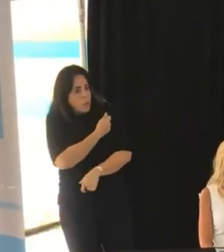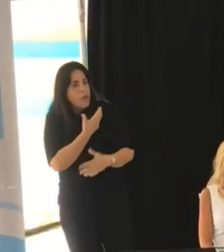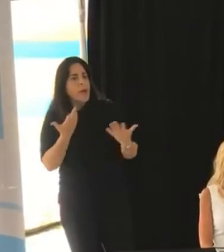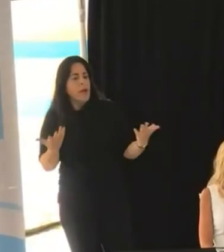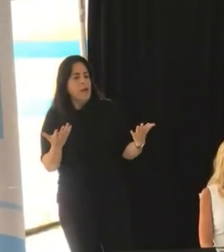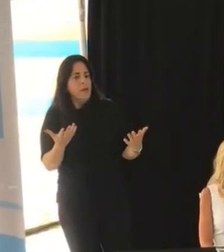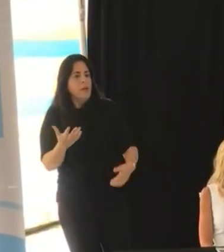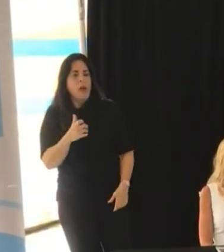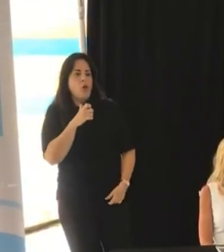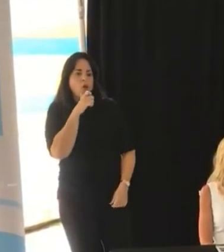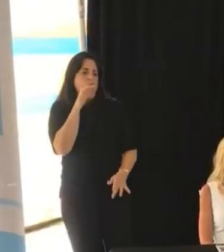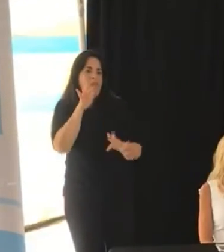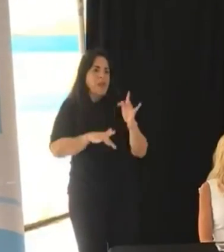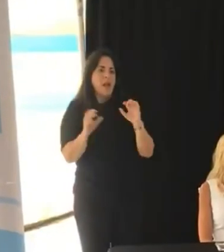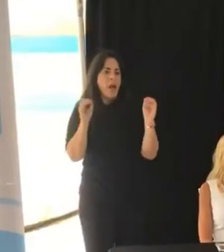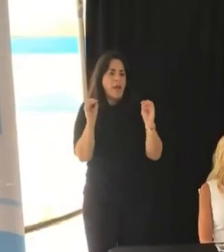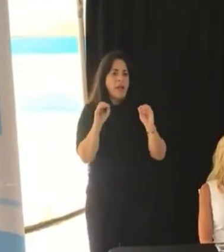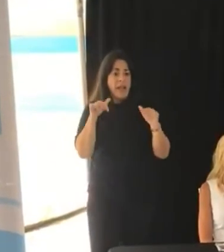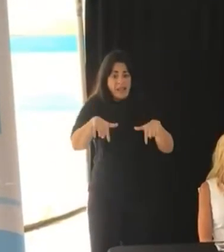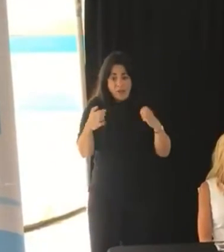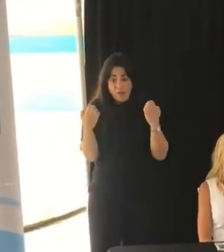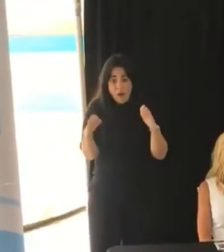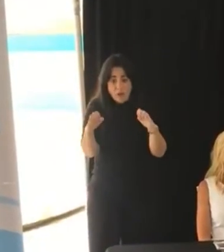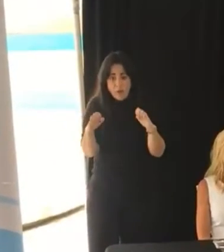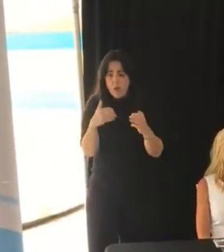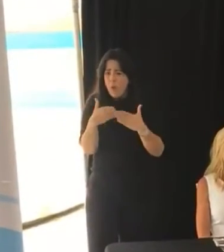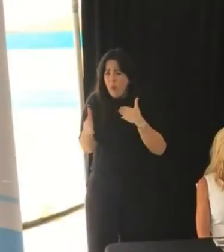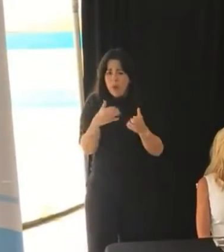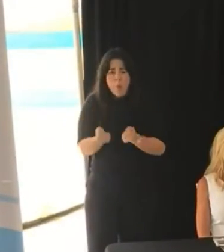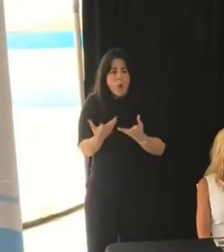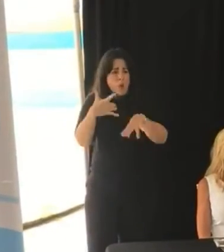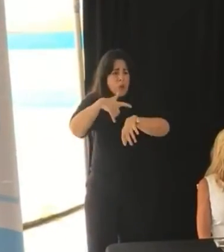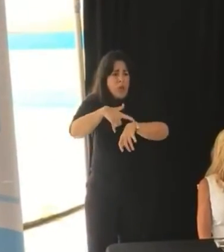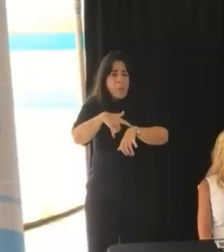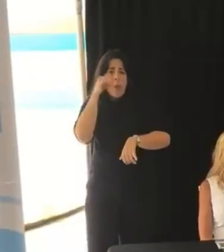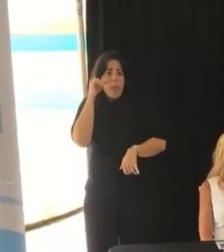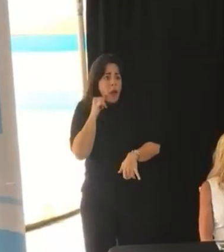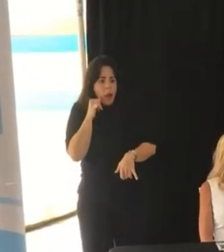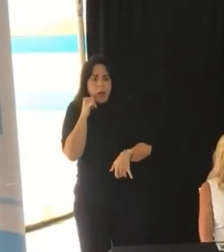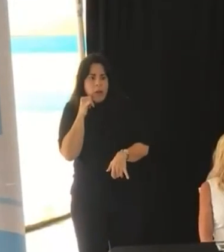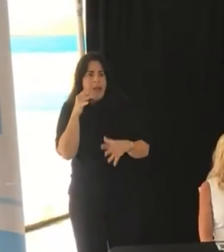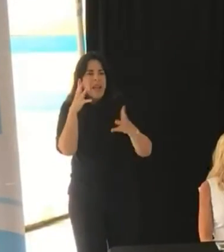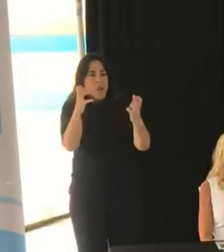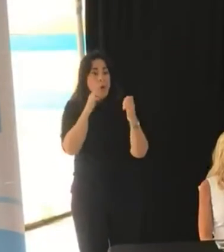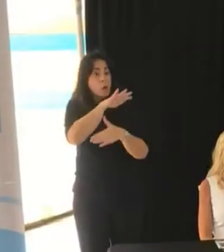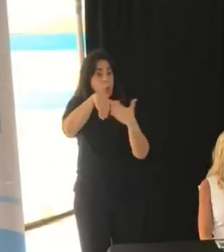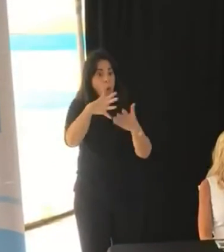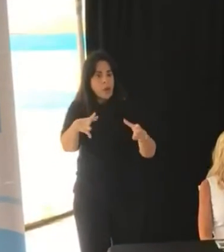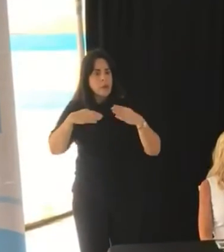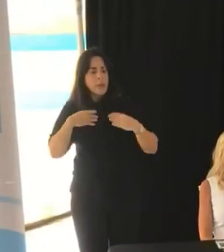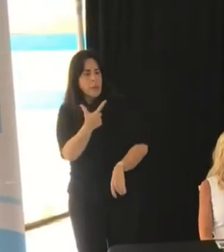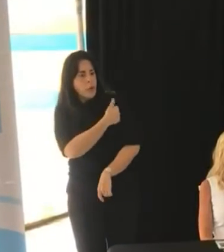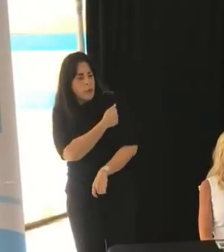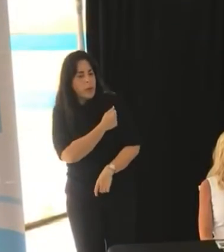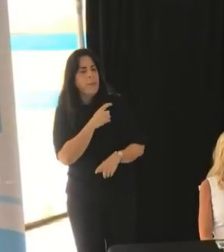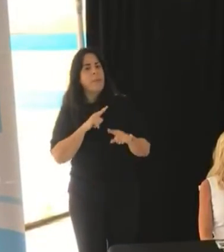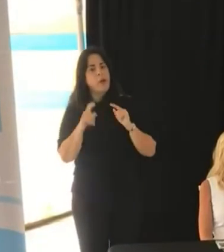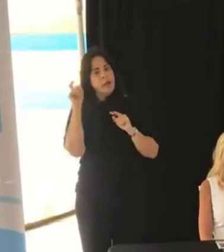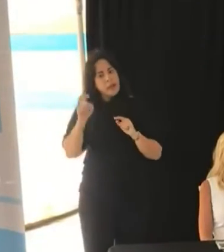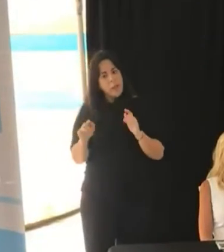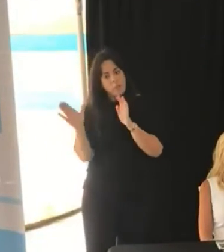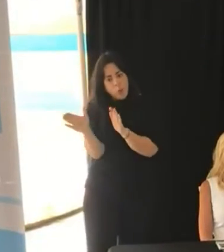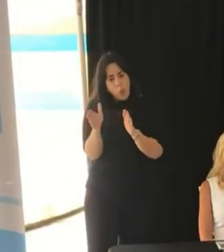haciendo dura lo que dure, hasta que todo el mundo esté vacunado. Lo que sucede es que tenemos que llevar un